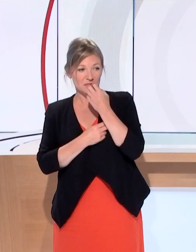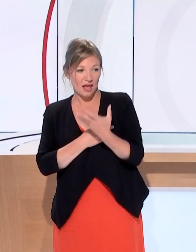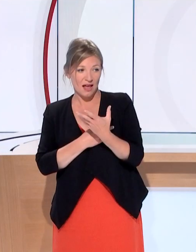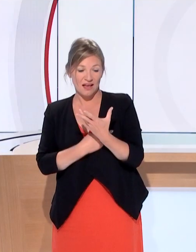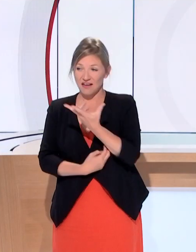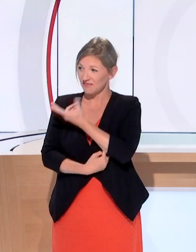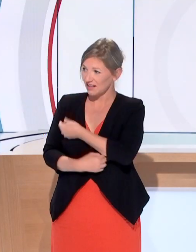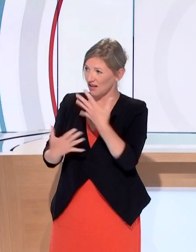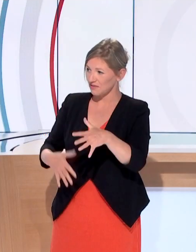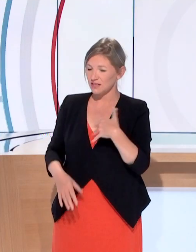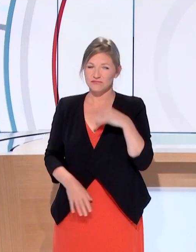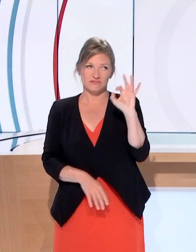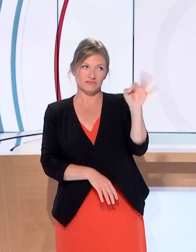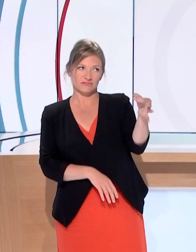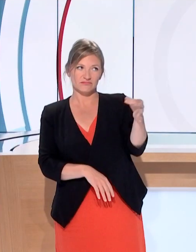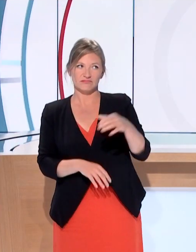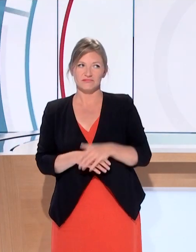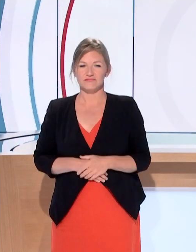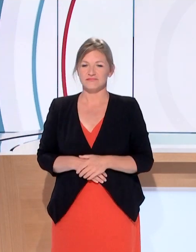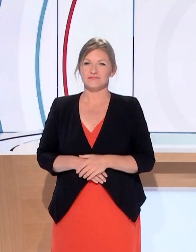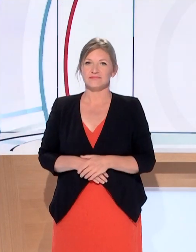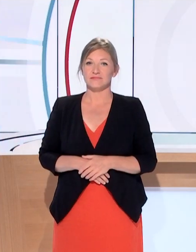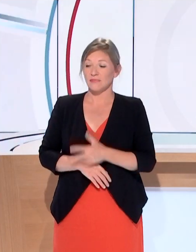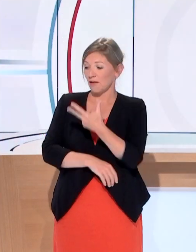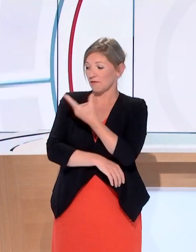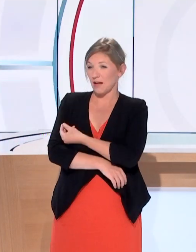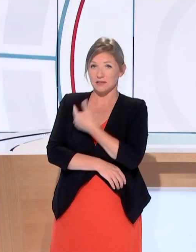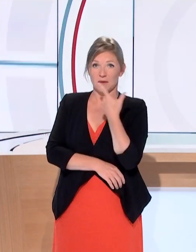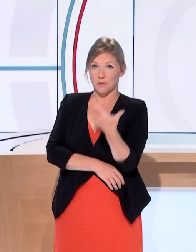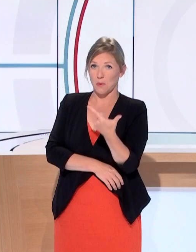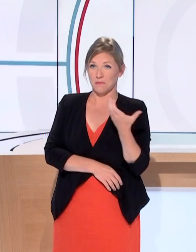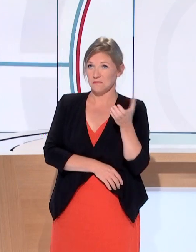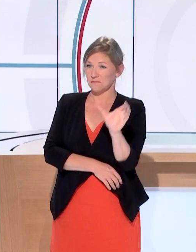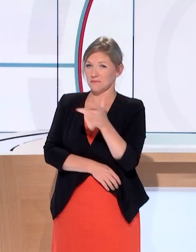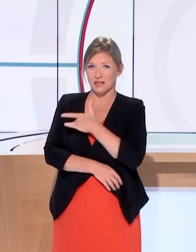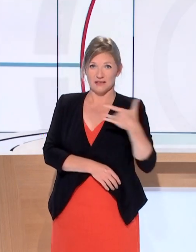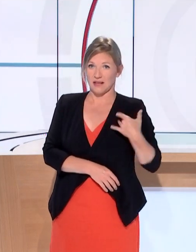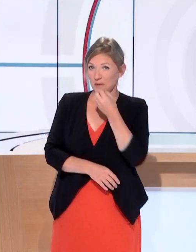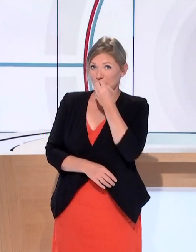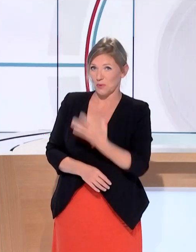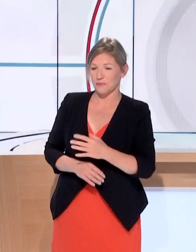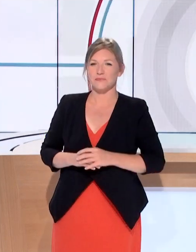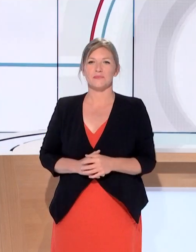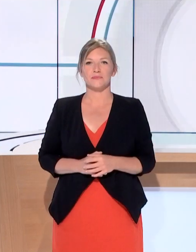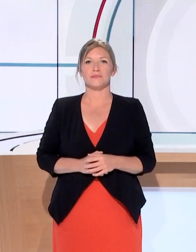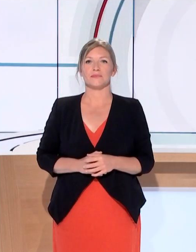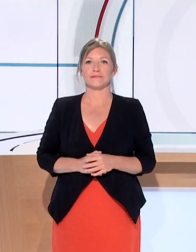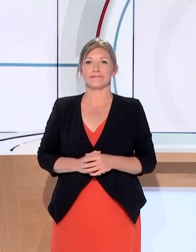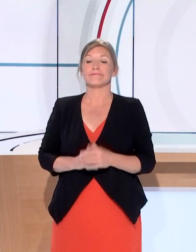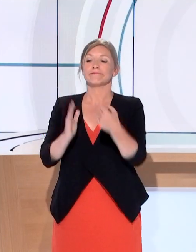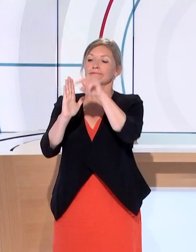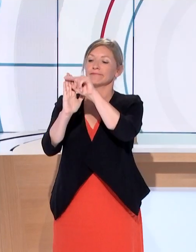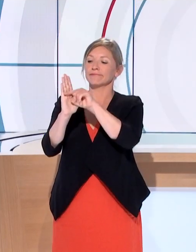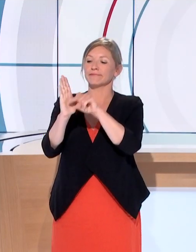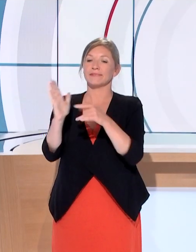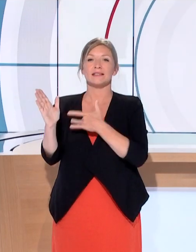vacciné? Ouais, vacciné, tout ce qu'il faut. J'ai les 2 doses et j'ai mon passe sanitaire. Le protocole sanitaire